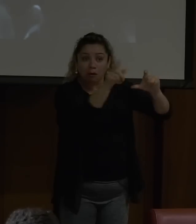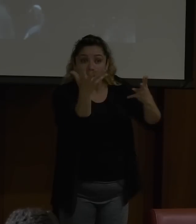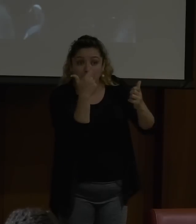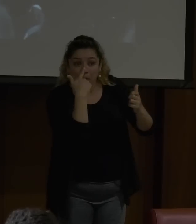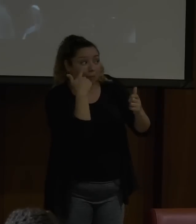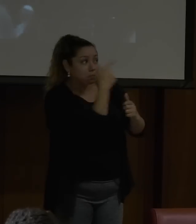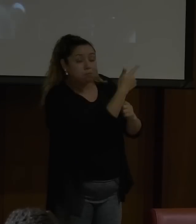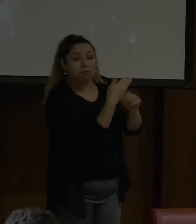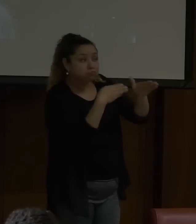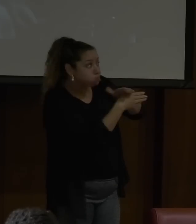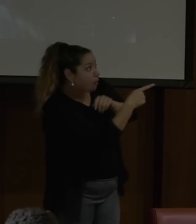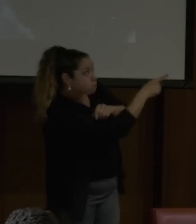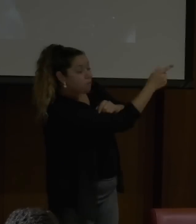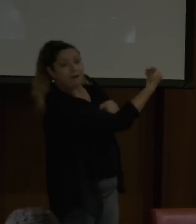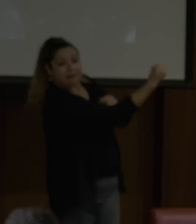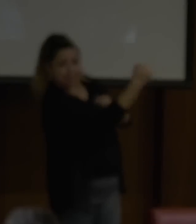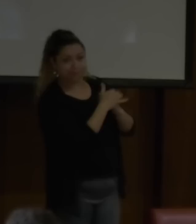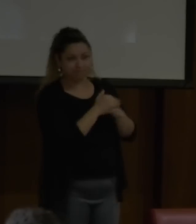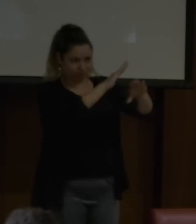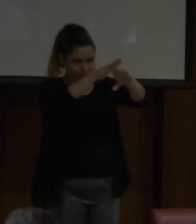ahí están. Sigo.